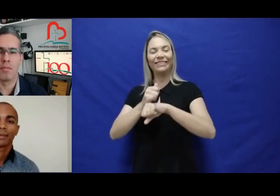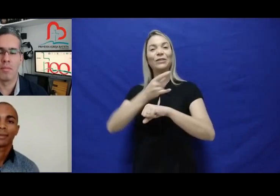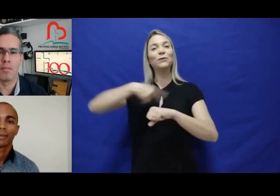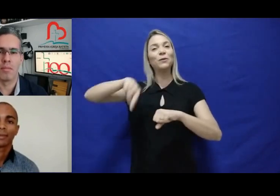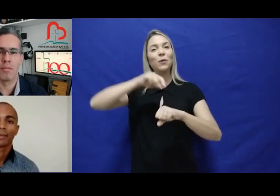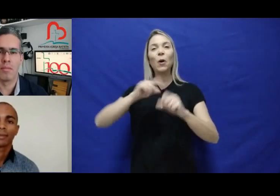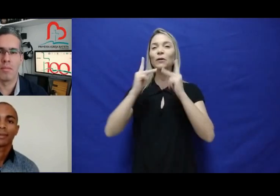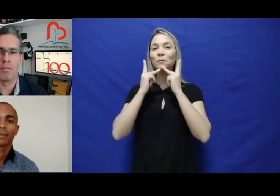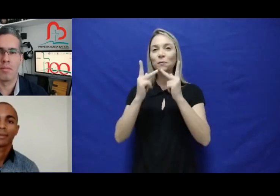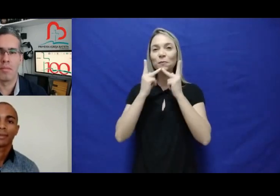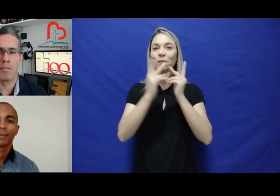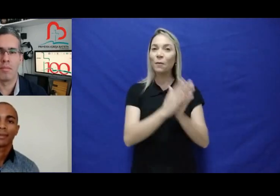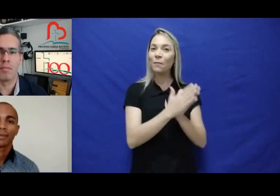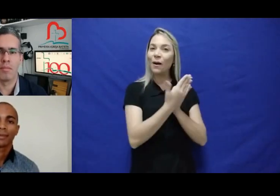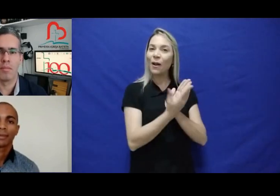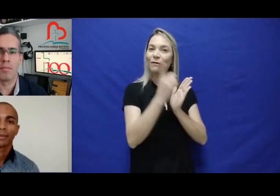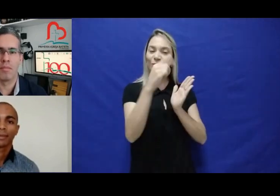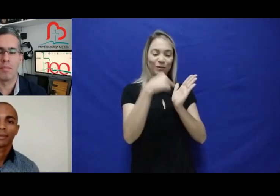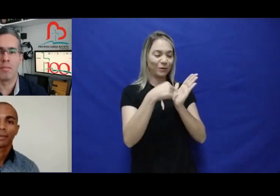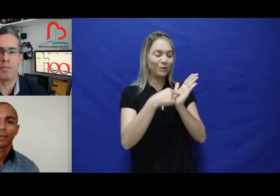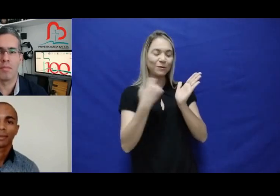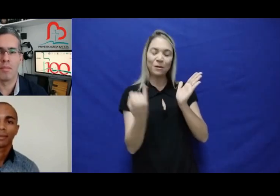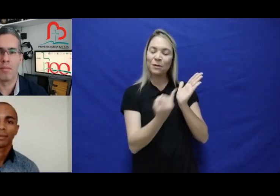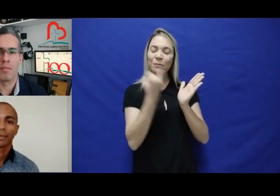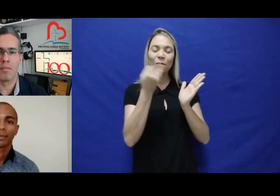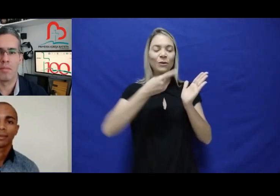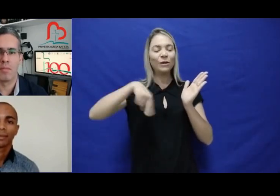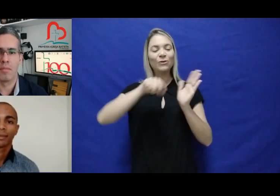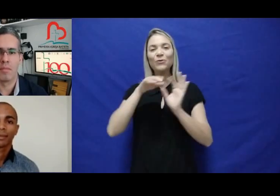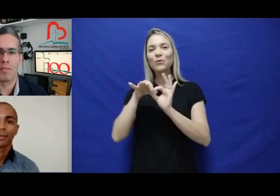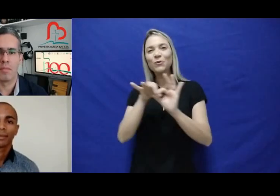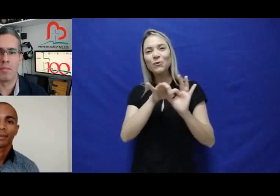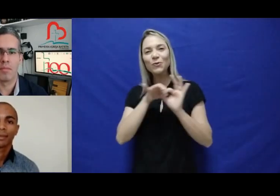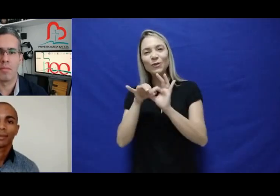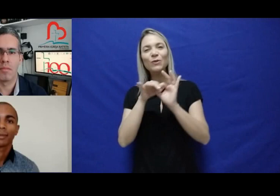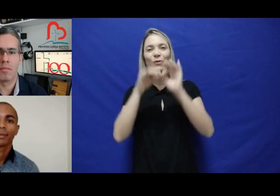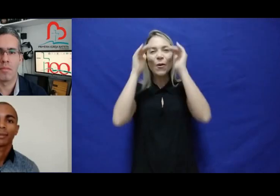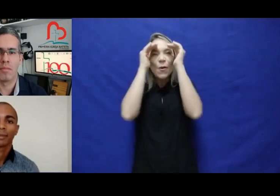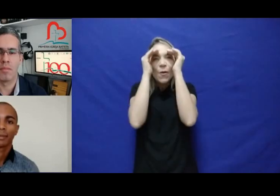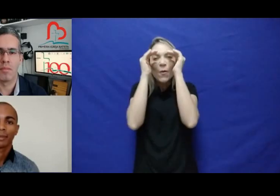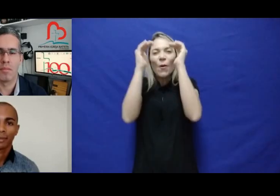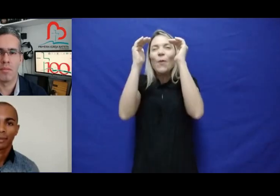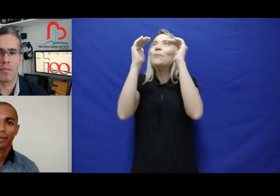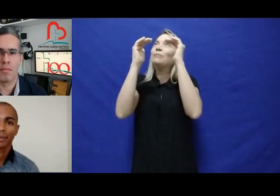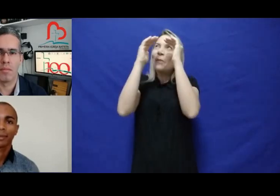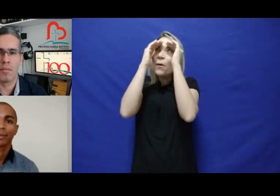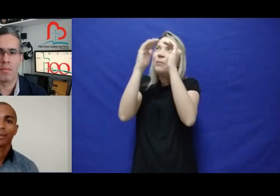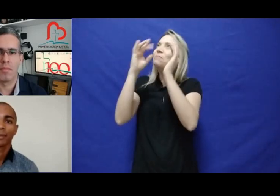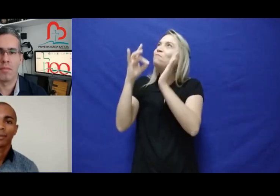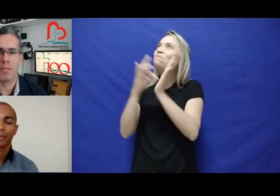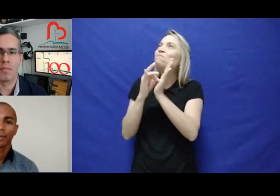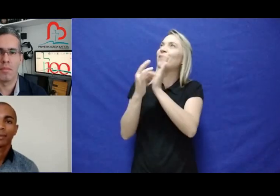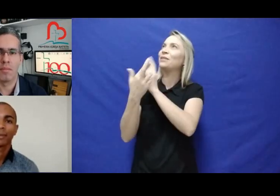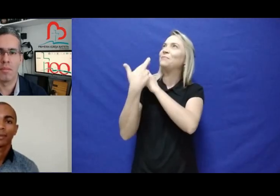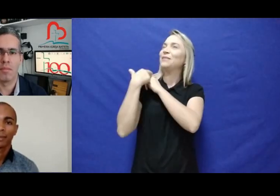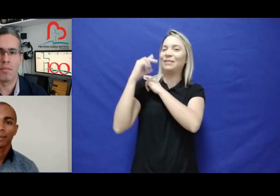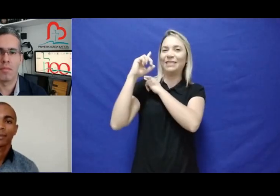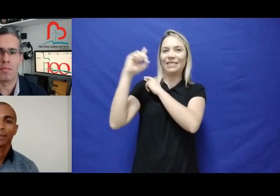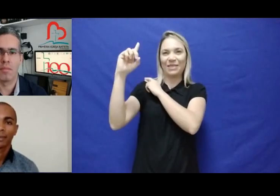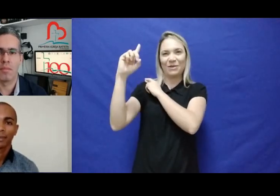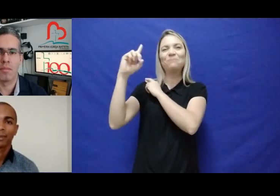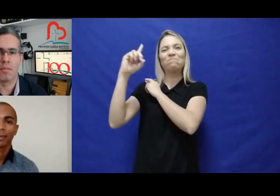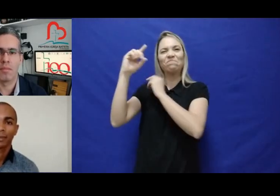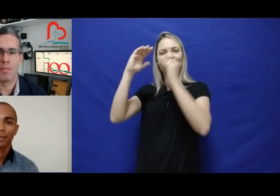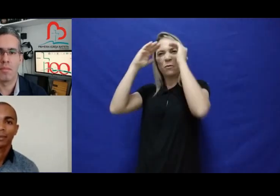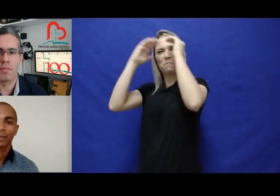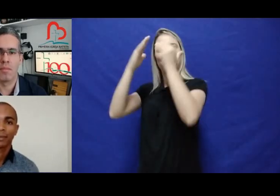Continuamos pregando a palavra de Deus, continuamos mantendo a unidade da igreja, continuamos cumprindo a